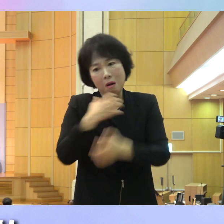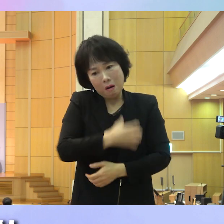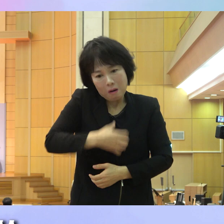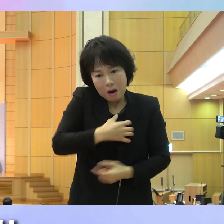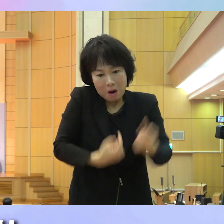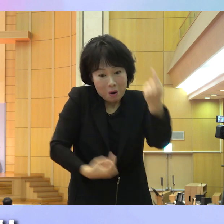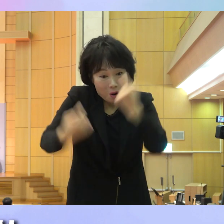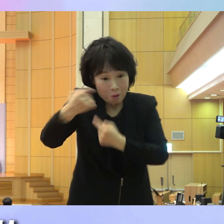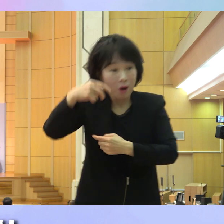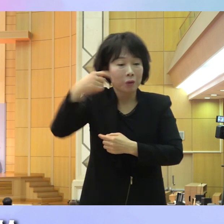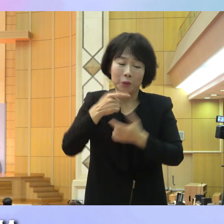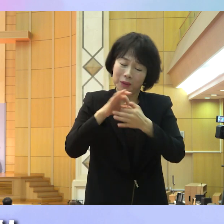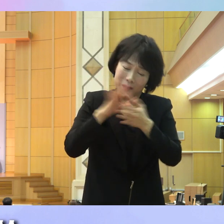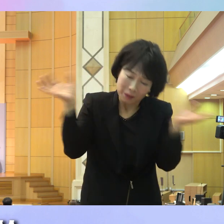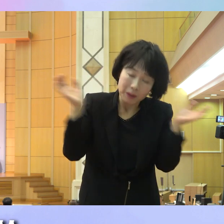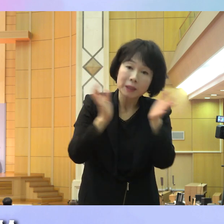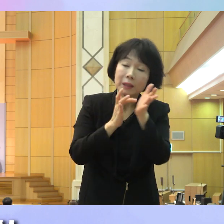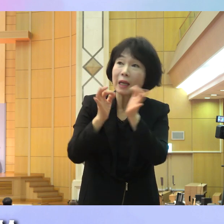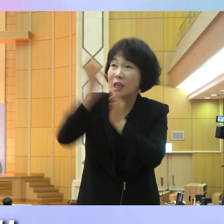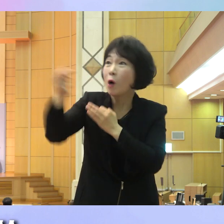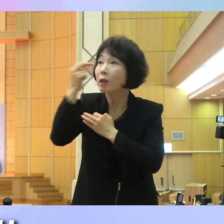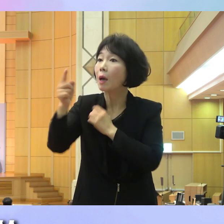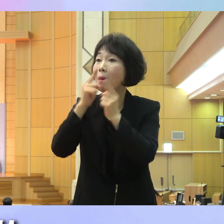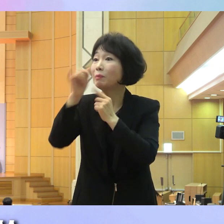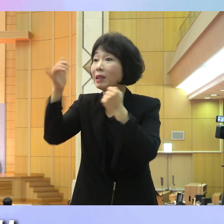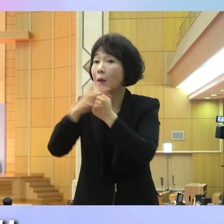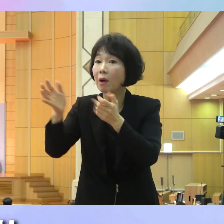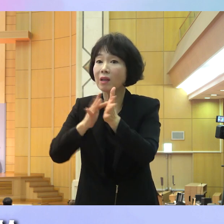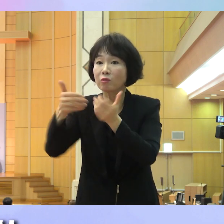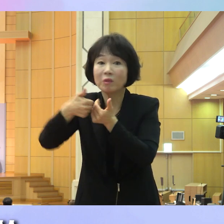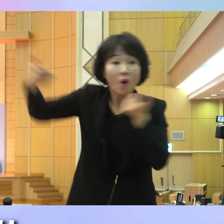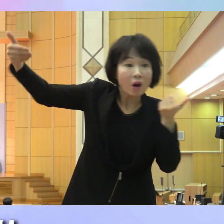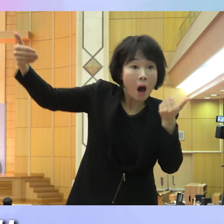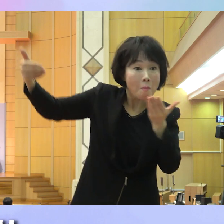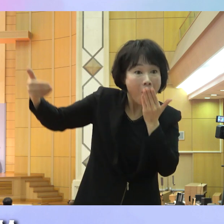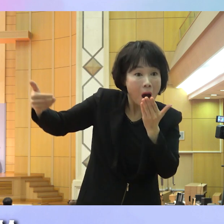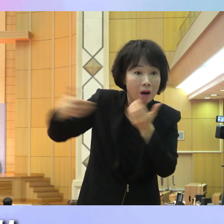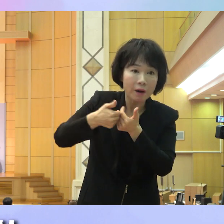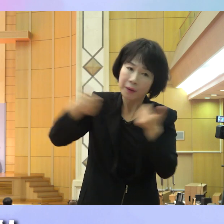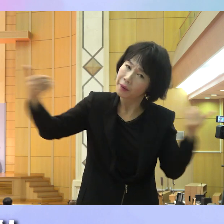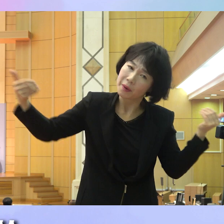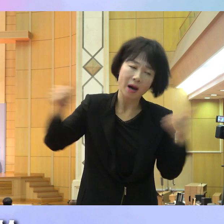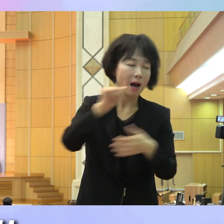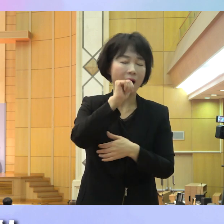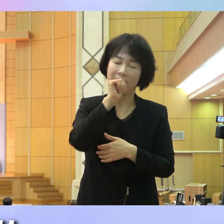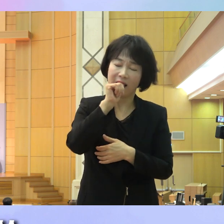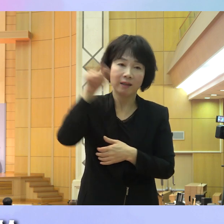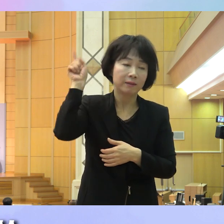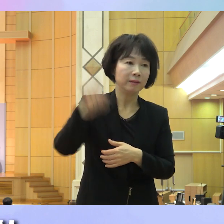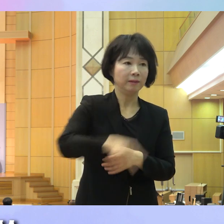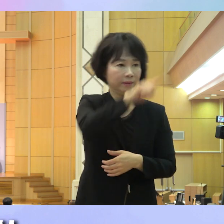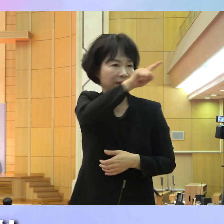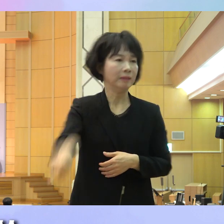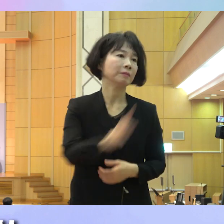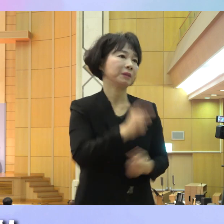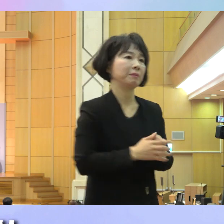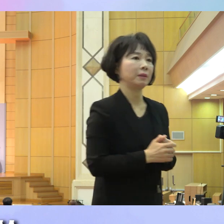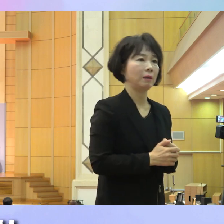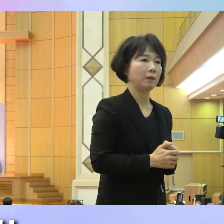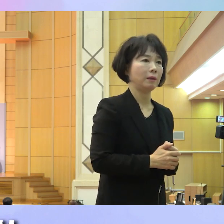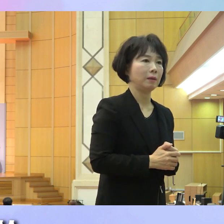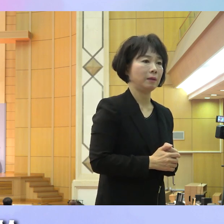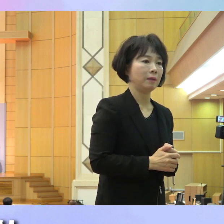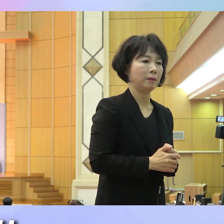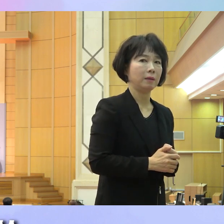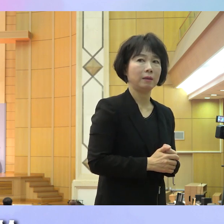하더라도 영생의 말씀인데 내가 어디를 갑니까? 뉴게로 갑니까?